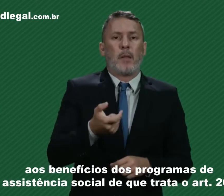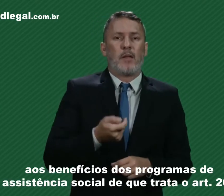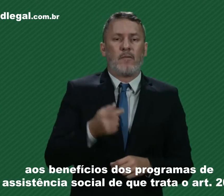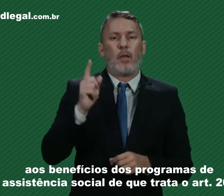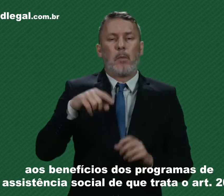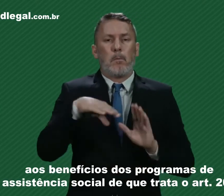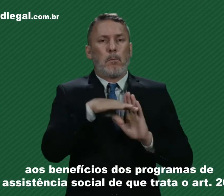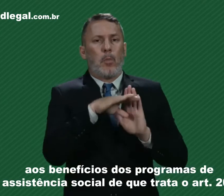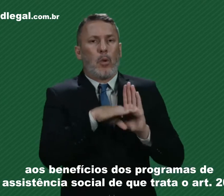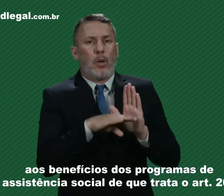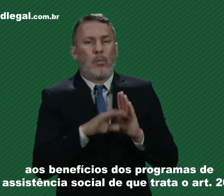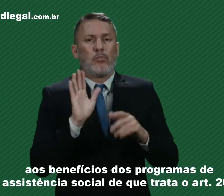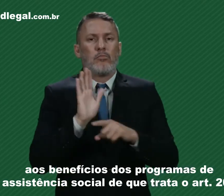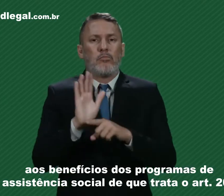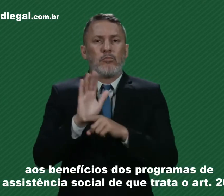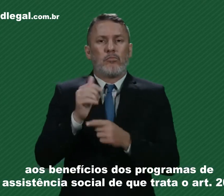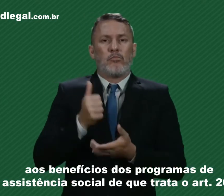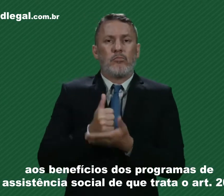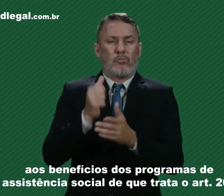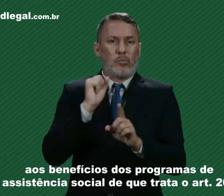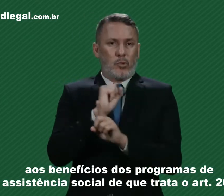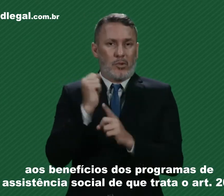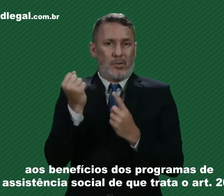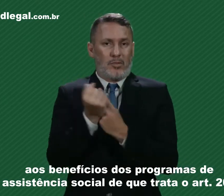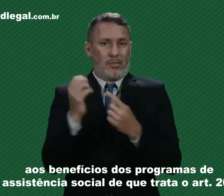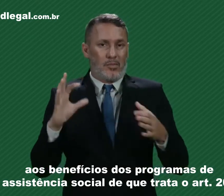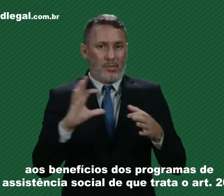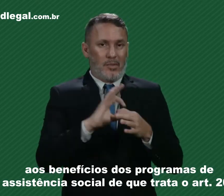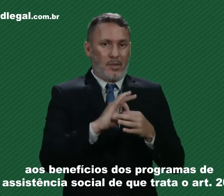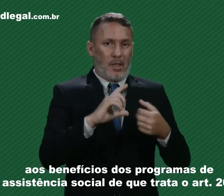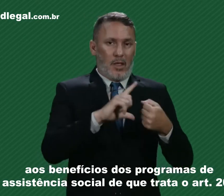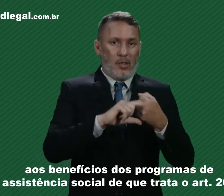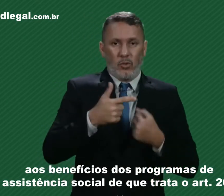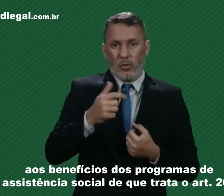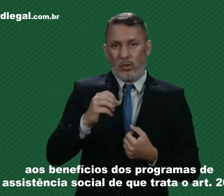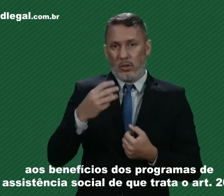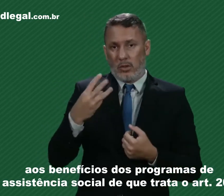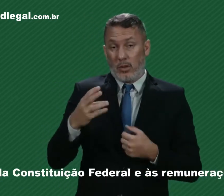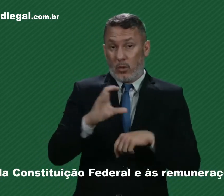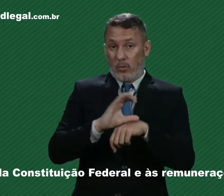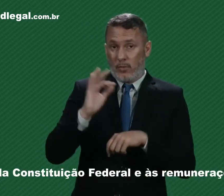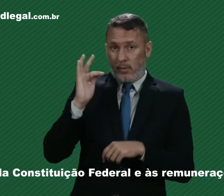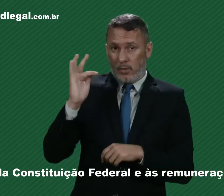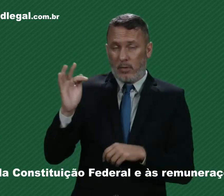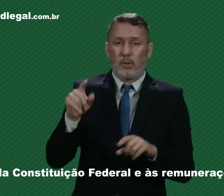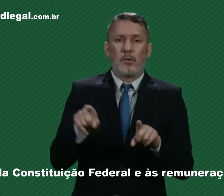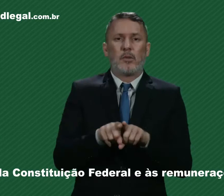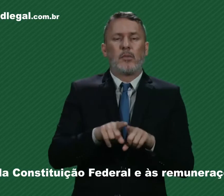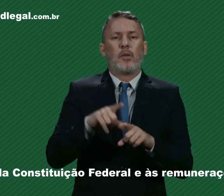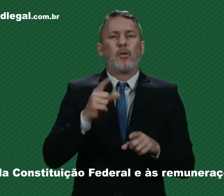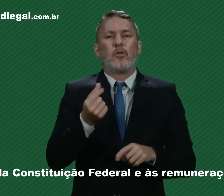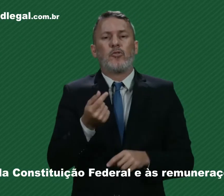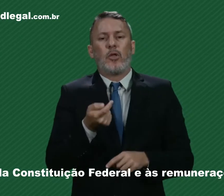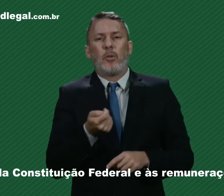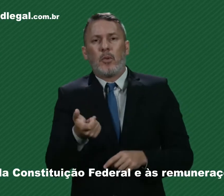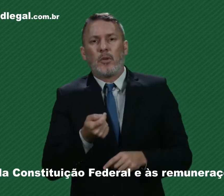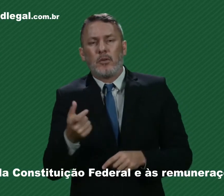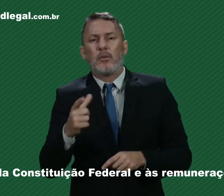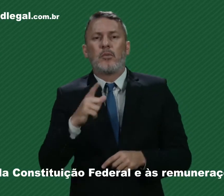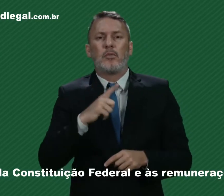aos benefícios dos programas de assistência social de que trata o artigo 203 da Constituição Federal e